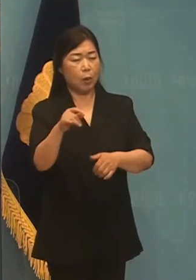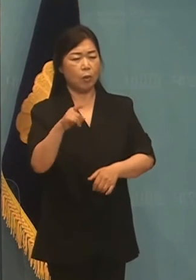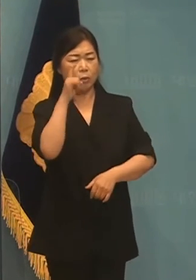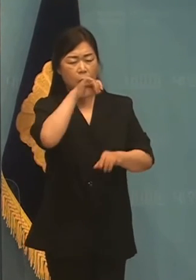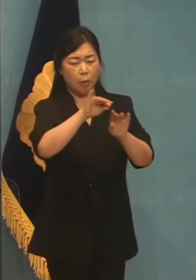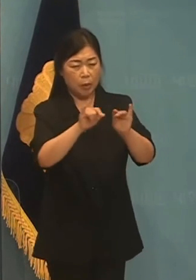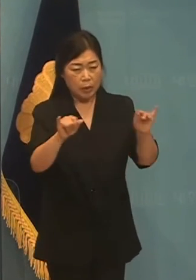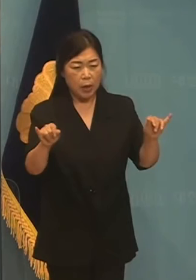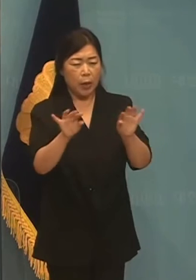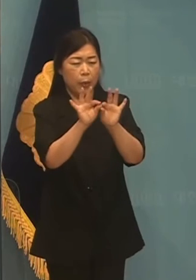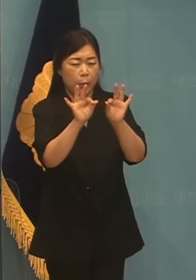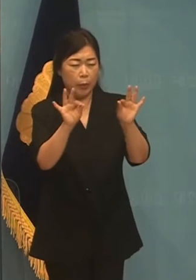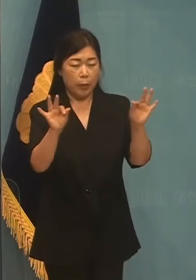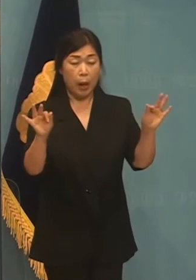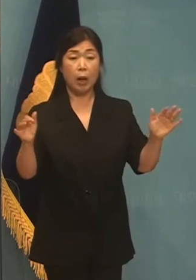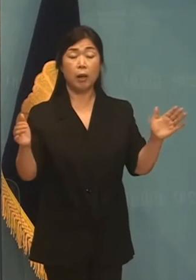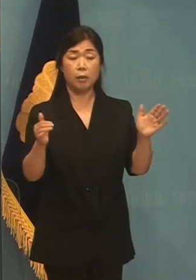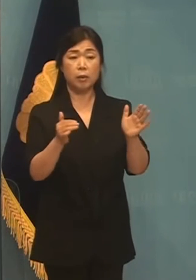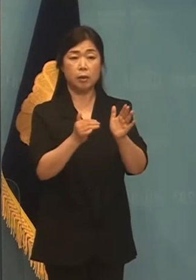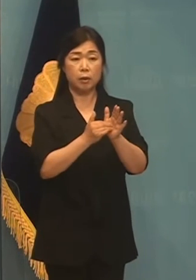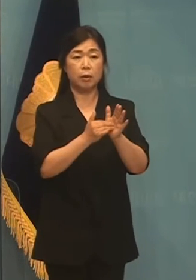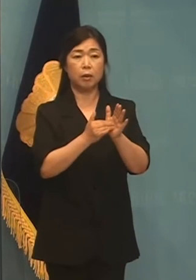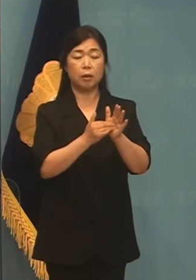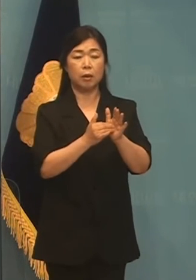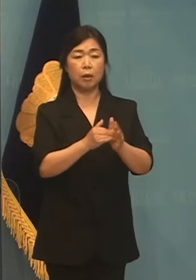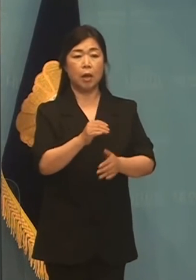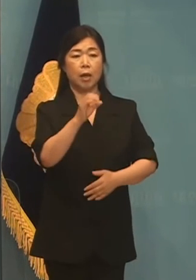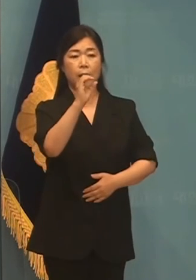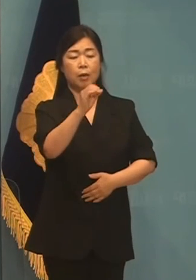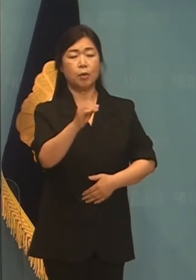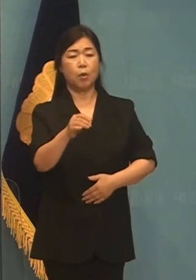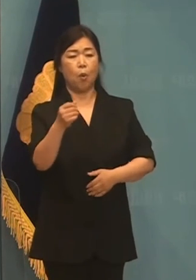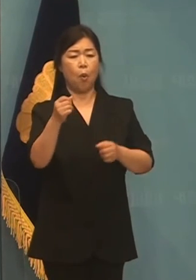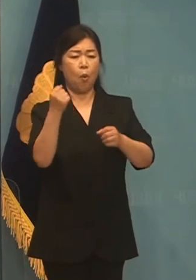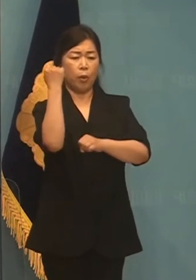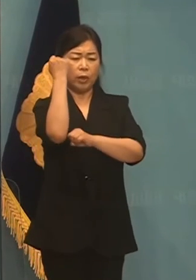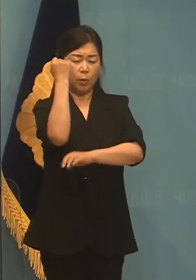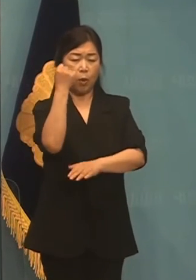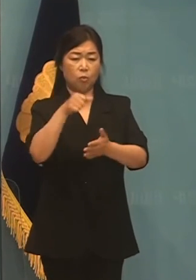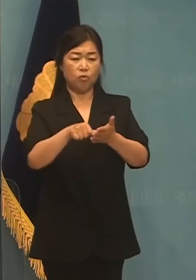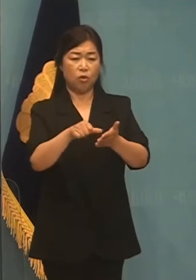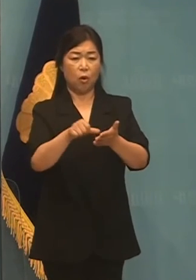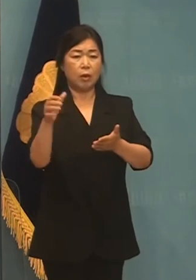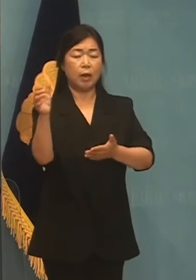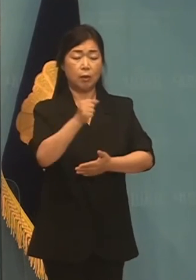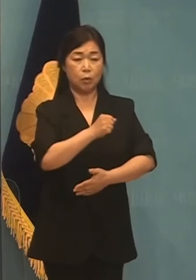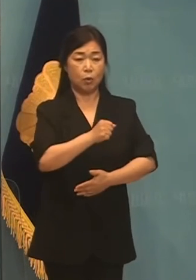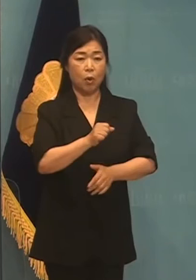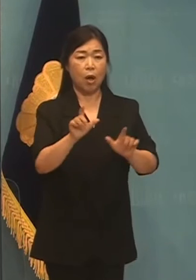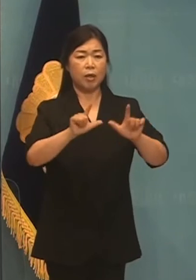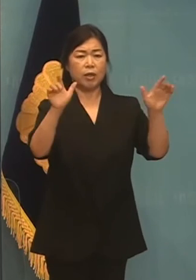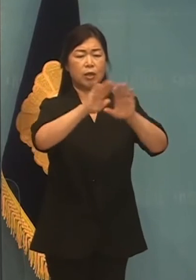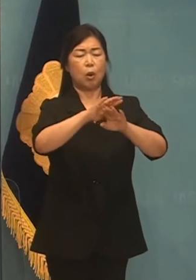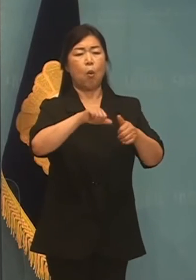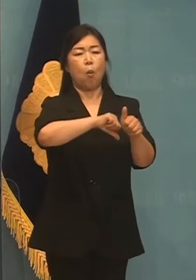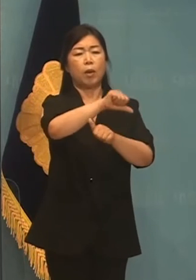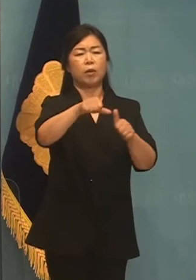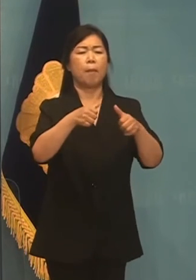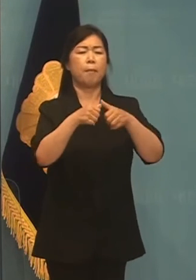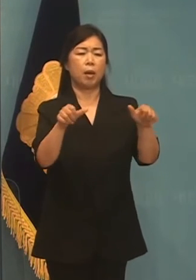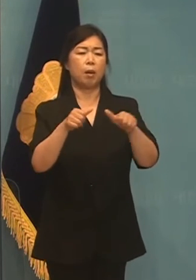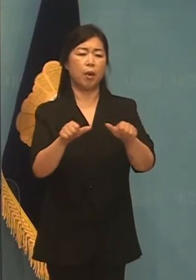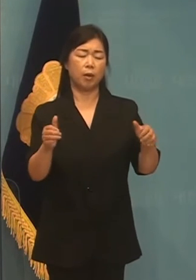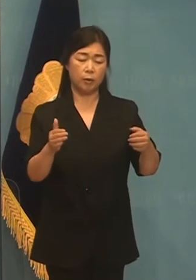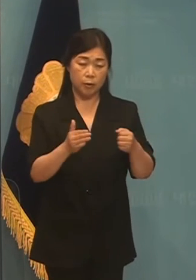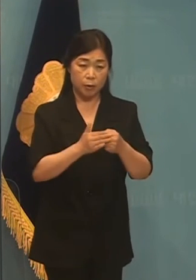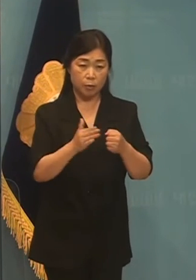미세먼지, 초미세먼지 등이 탄소 원료에 의한 기후 환경 파괴에서